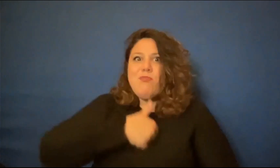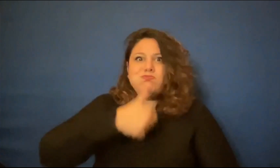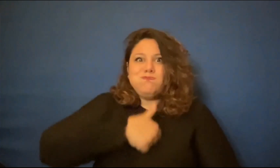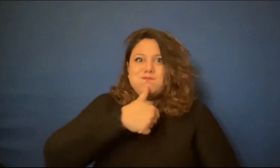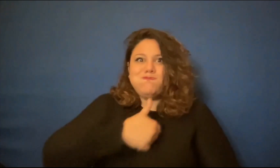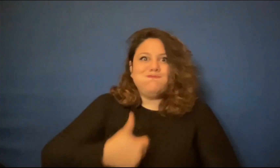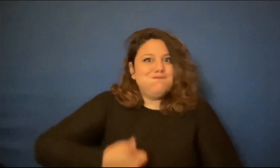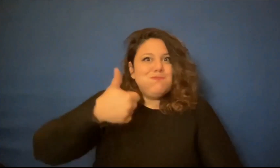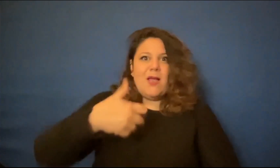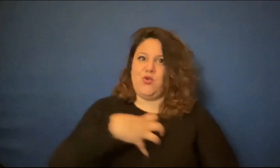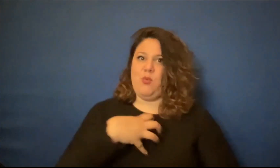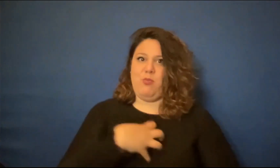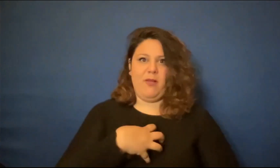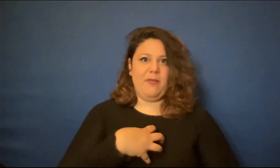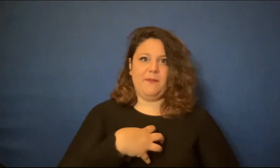Mi paciencia,